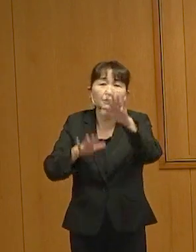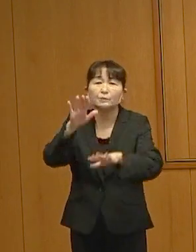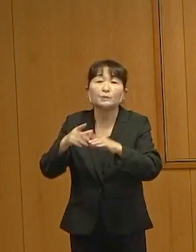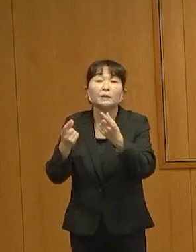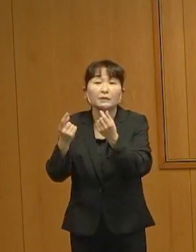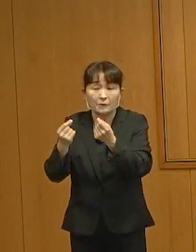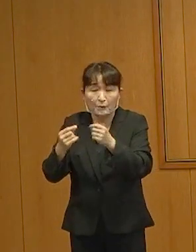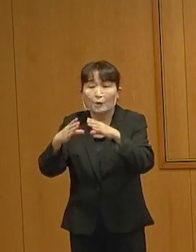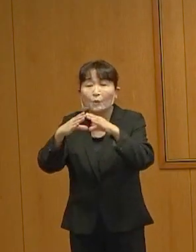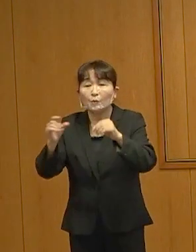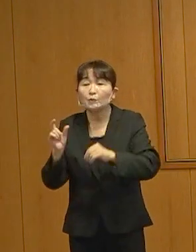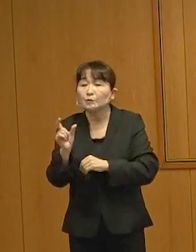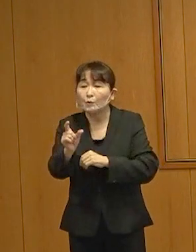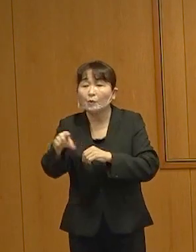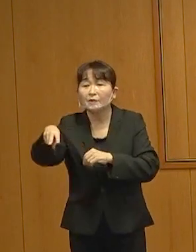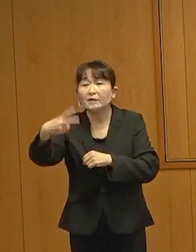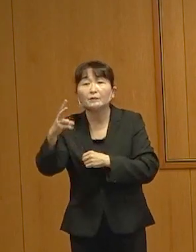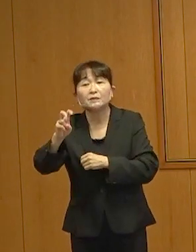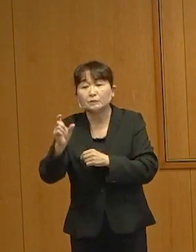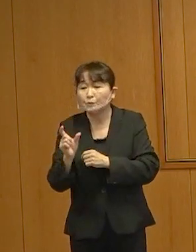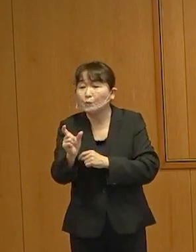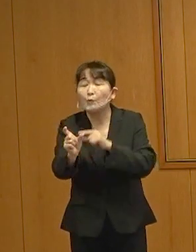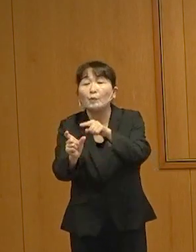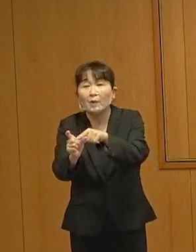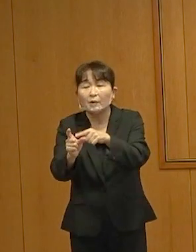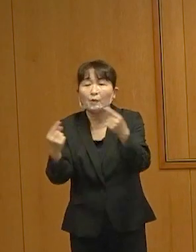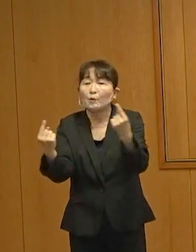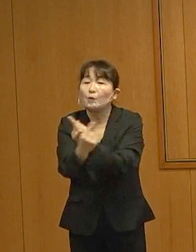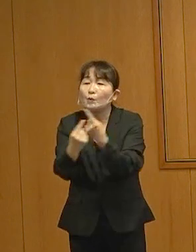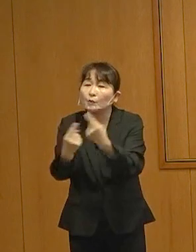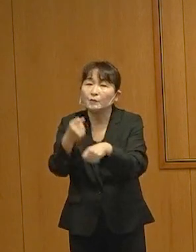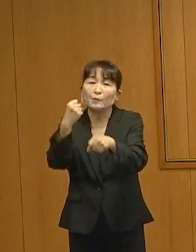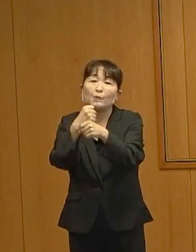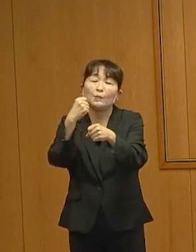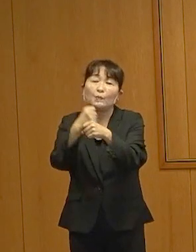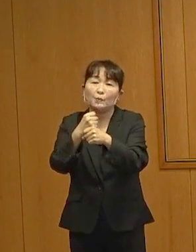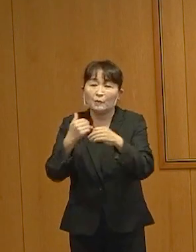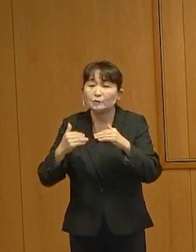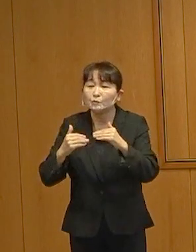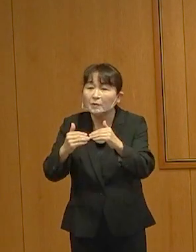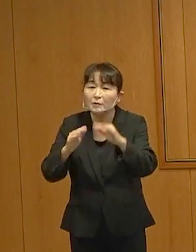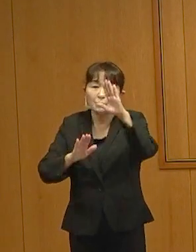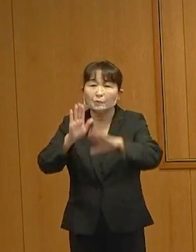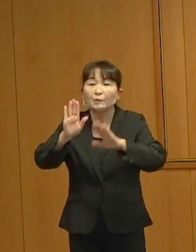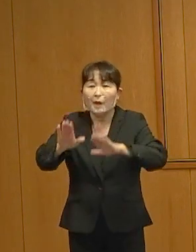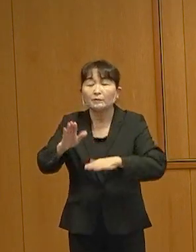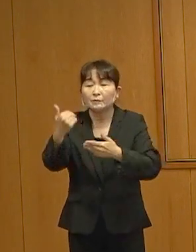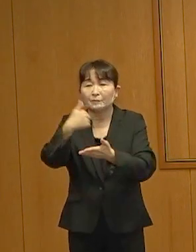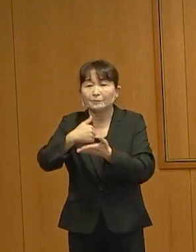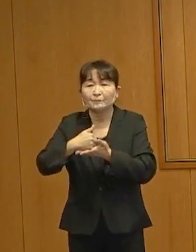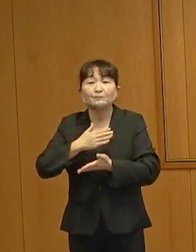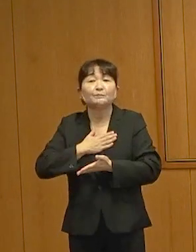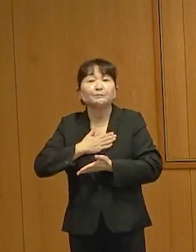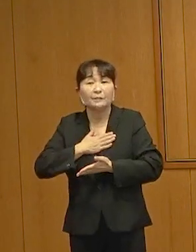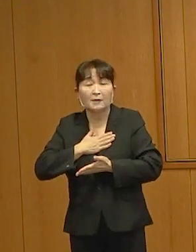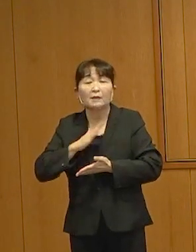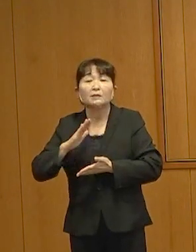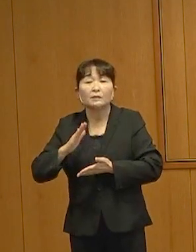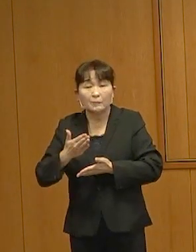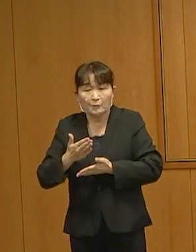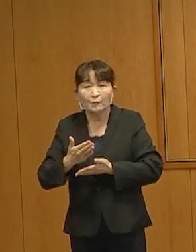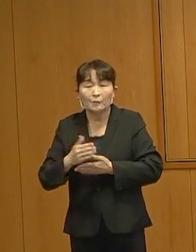号については、まあ、解除の見通しが、まあ、順調にいけばということなんですが、まあ、示されたところです。で、ま